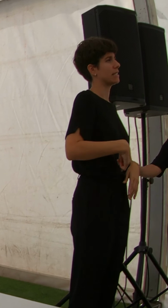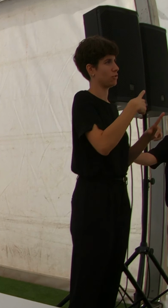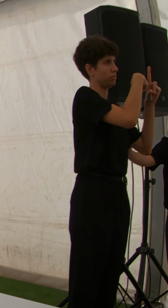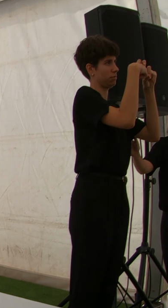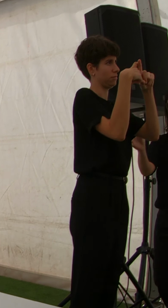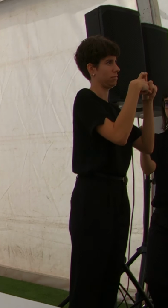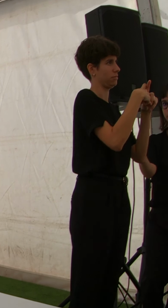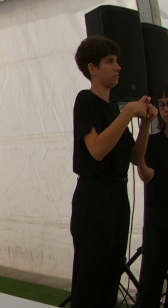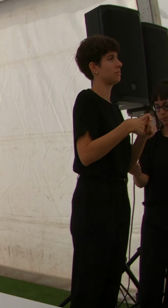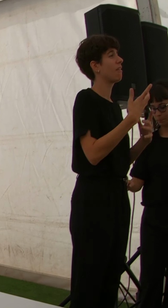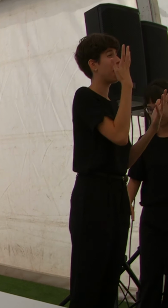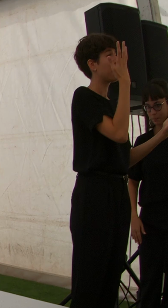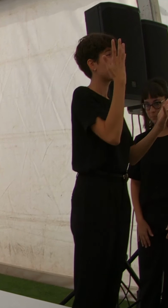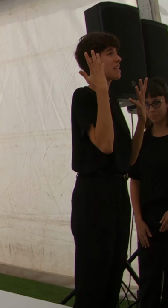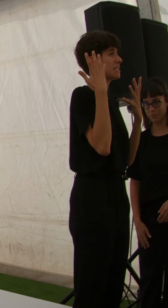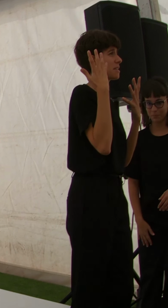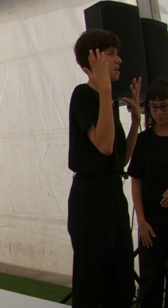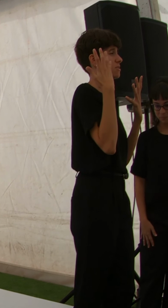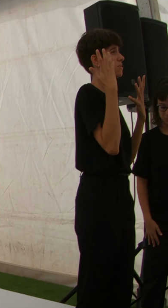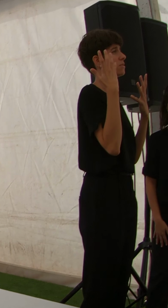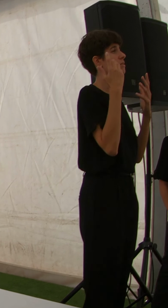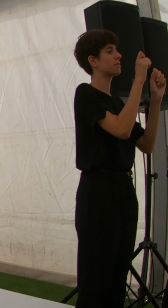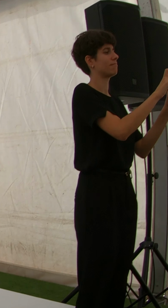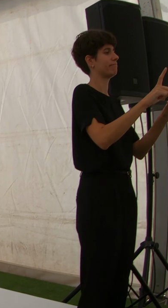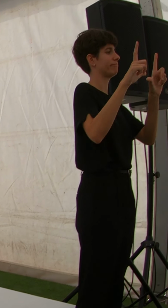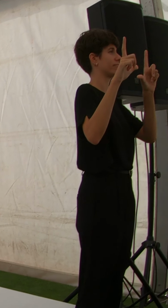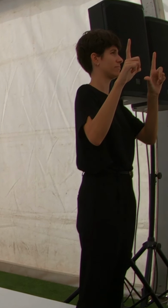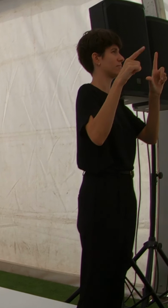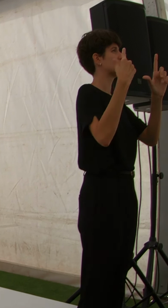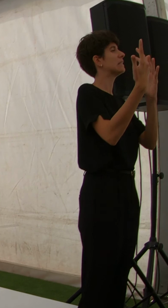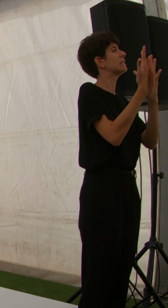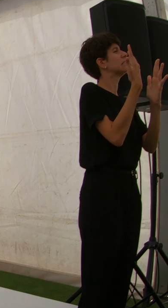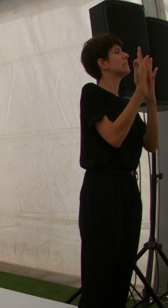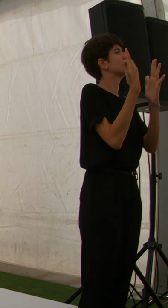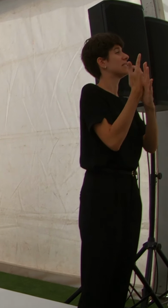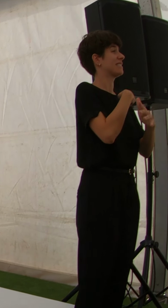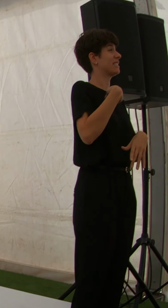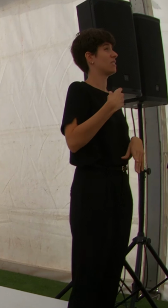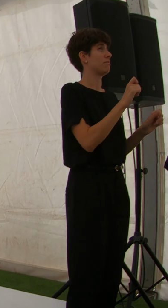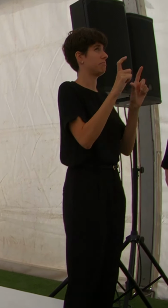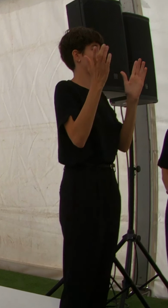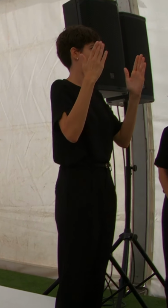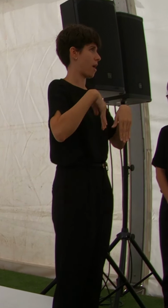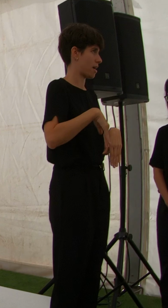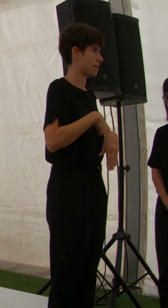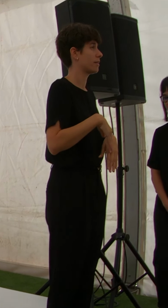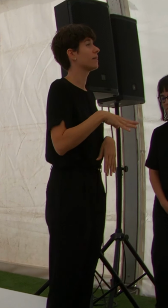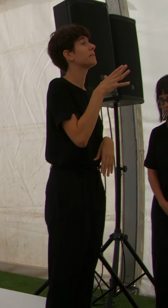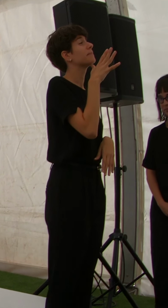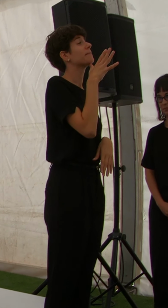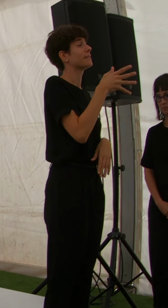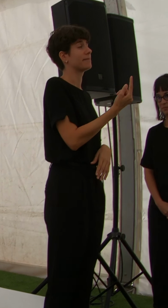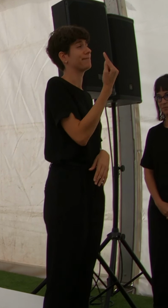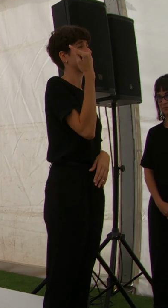Hace 10 años no era habitual encontrarte transparencias para ilustrar tus charlas en chino. Y lo que ocurre es que esta transparencia